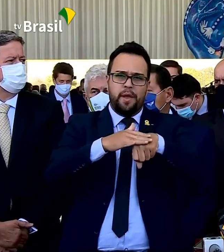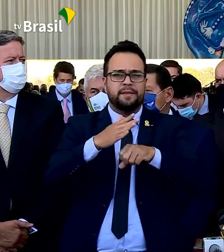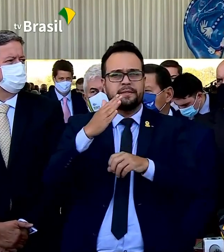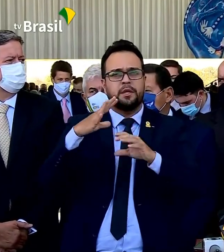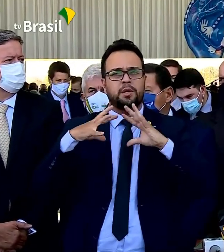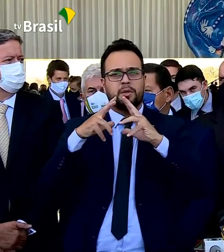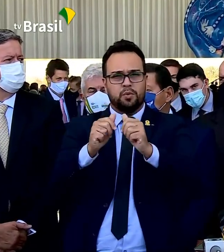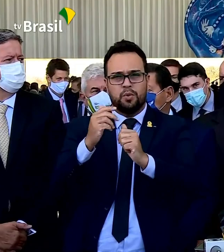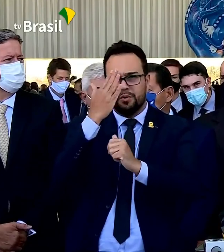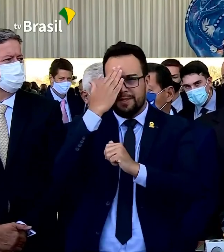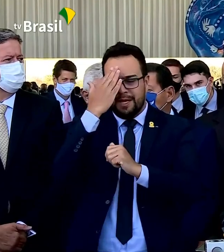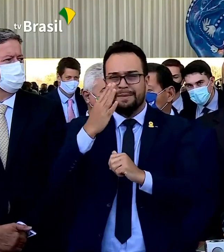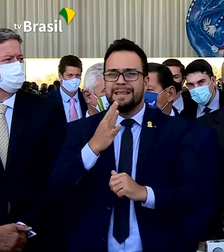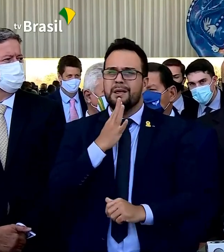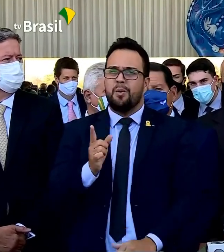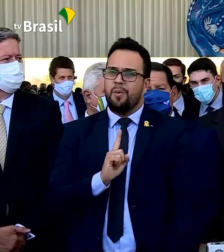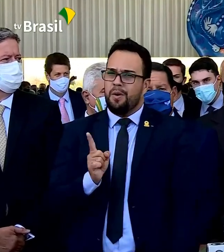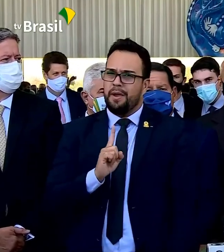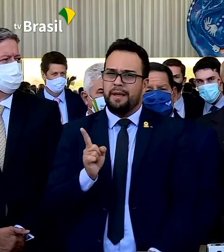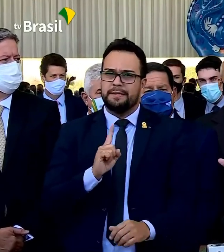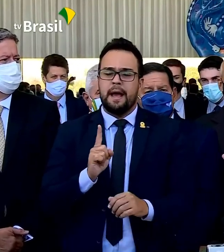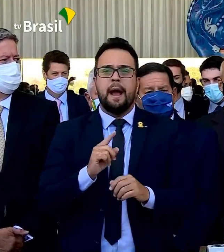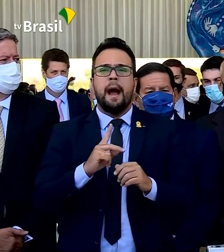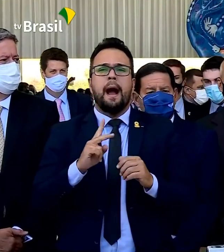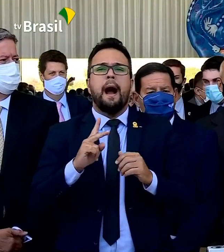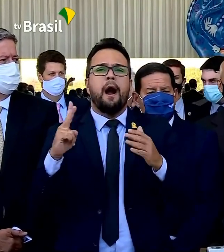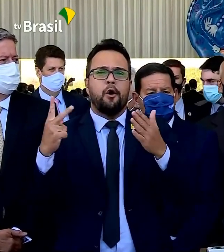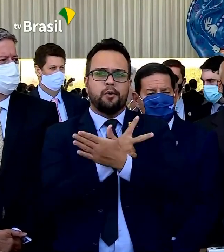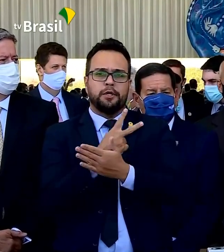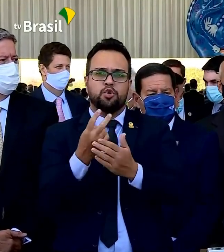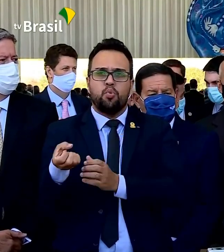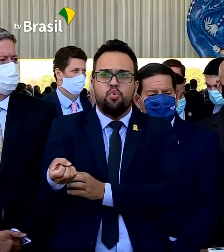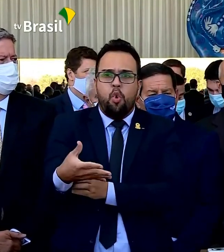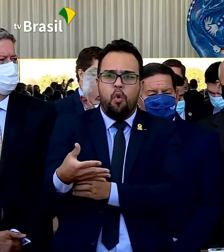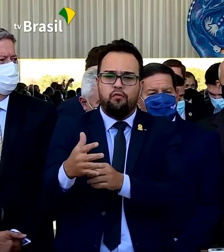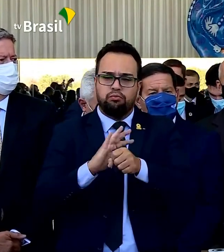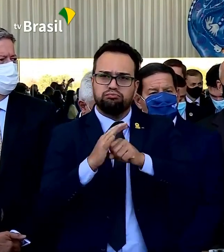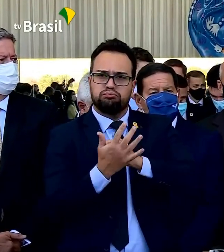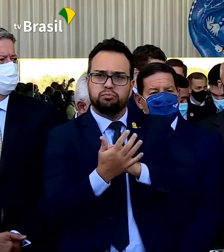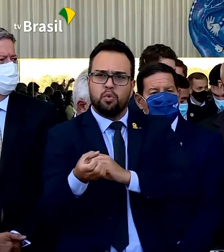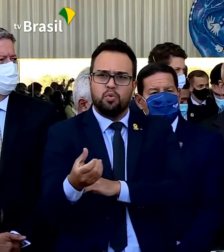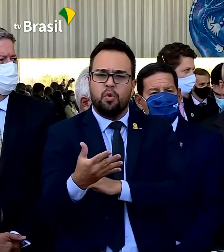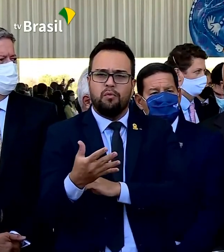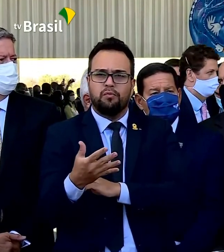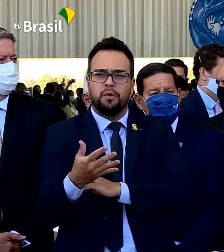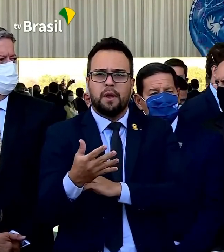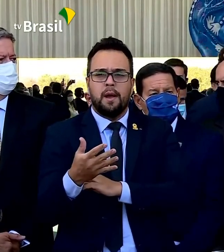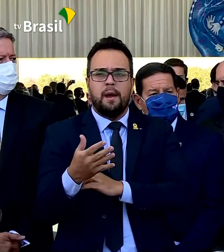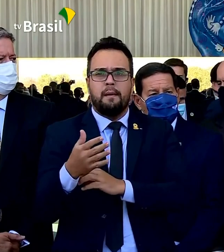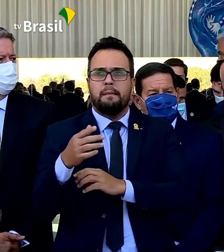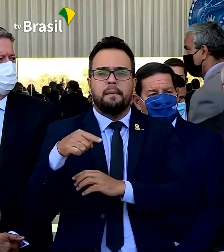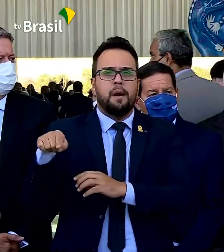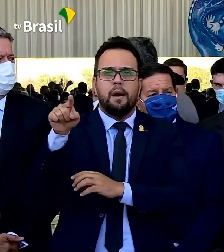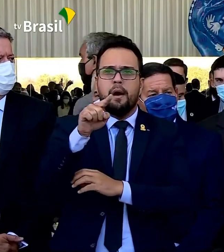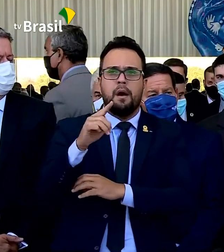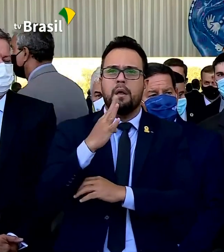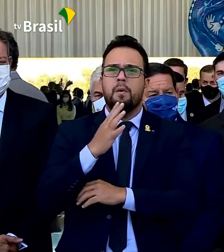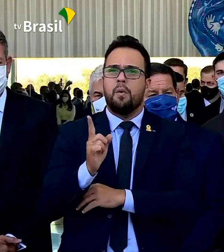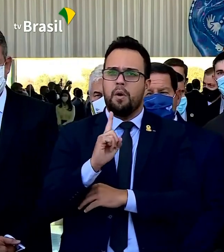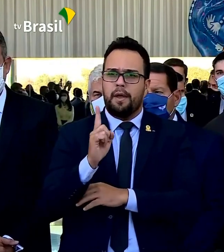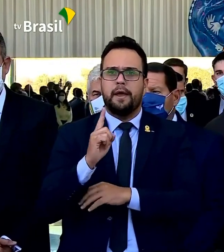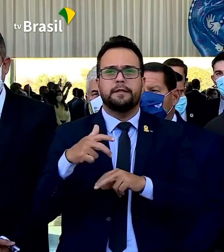ainda desconhecida, uma nova cepa ou um novo vírus apareceu, e nós, obviamente, cada vez mais nos